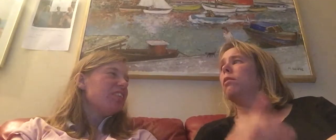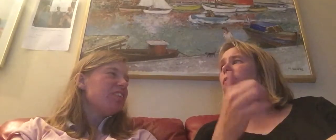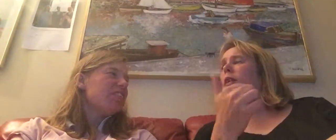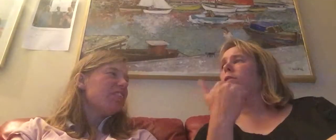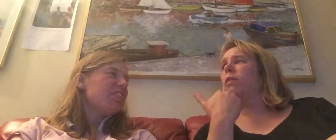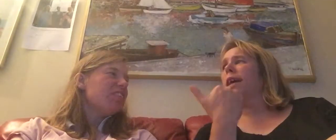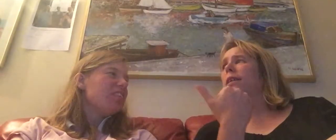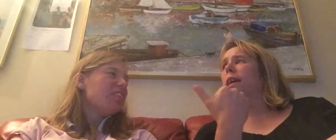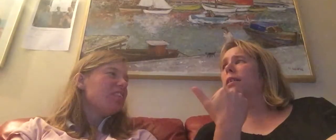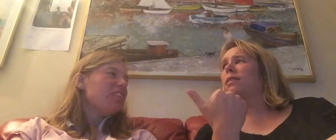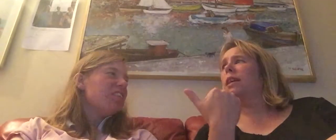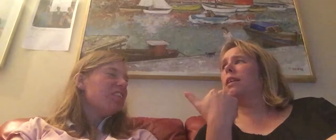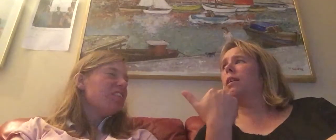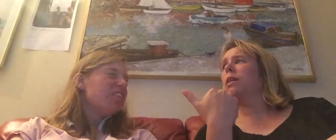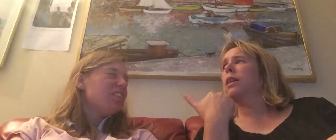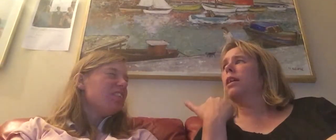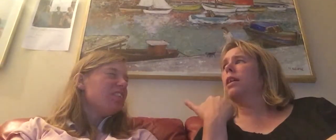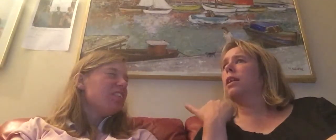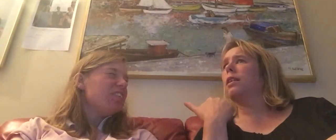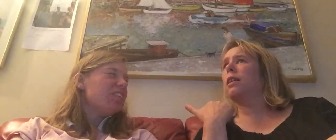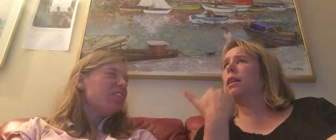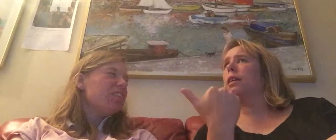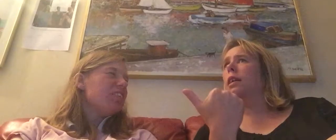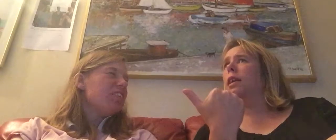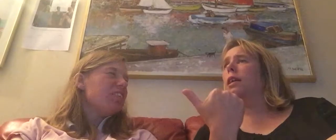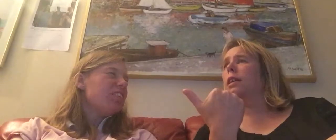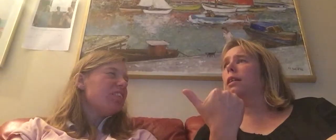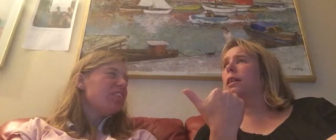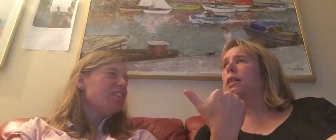Vi har satt i Alexander i kristallerna.